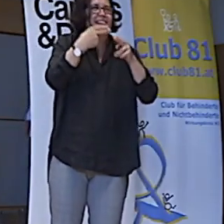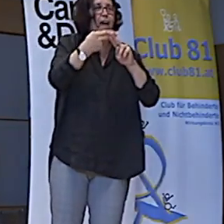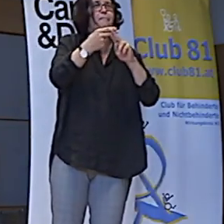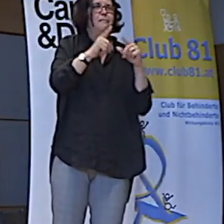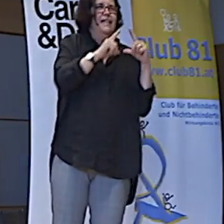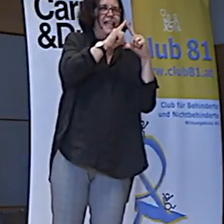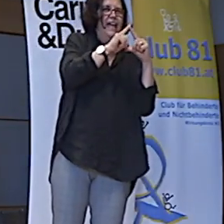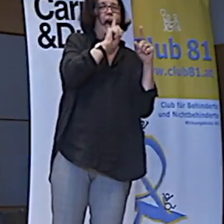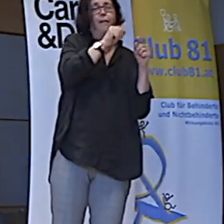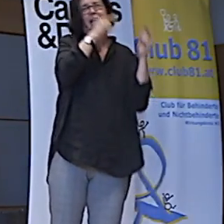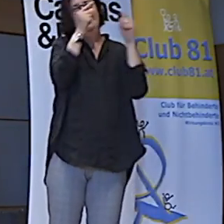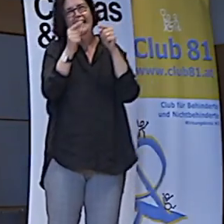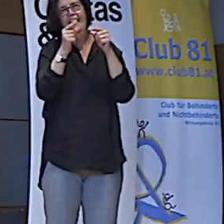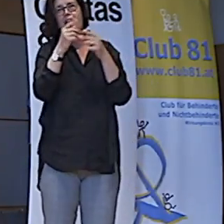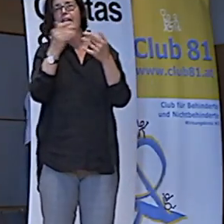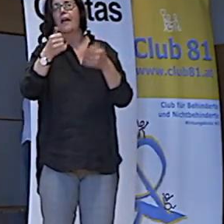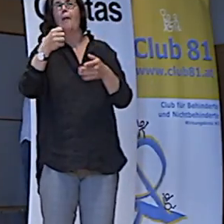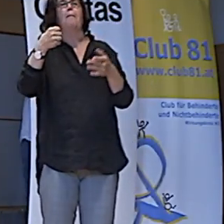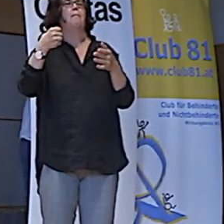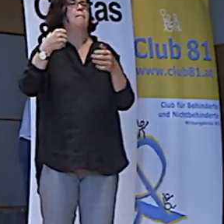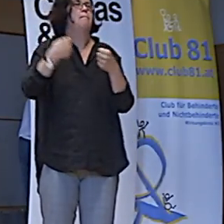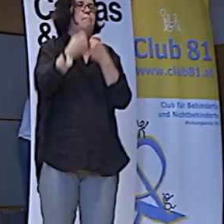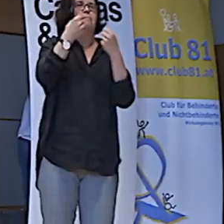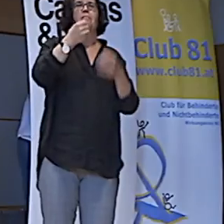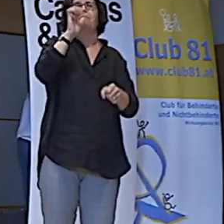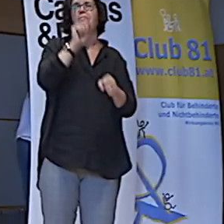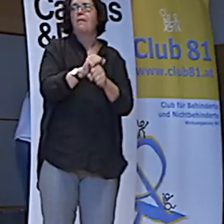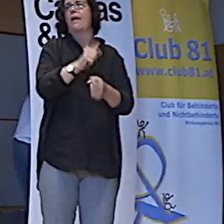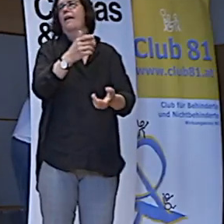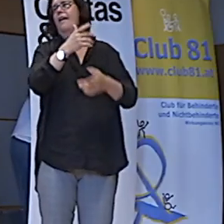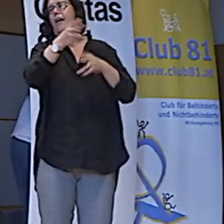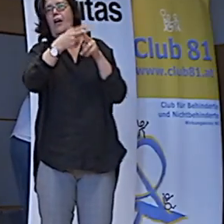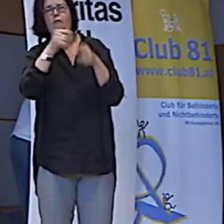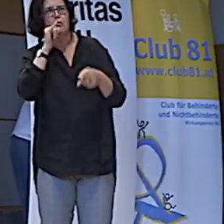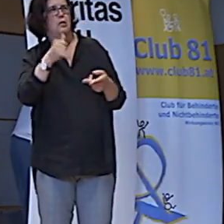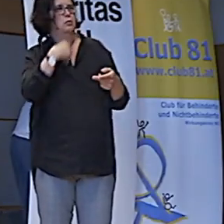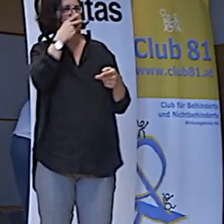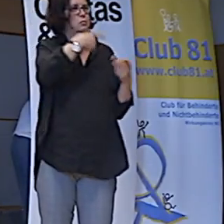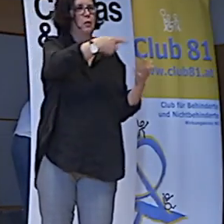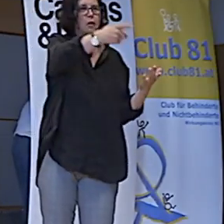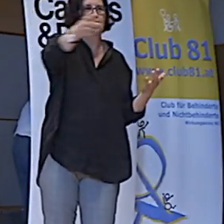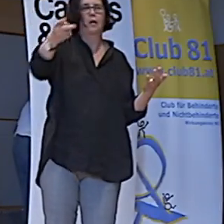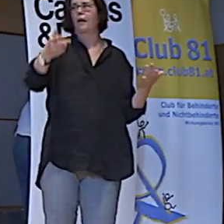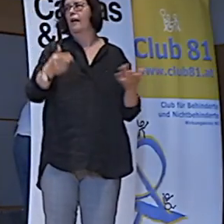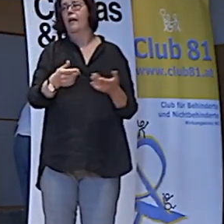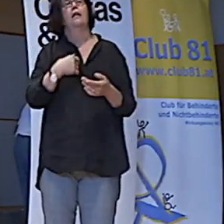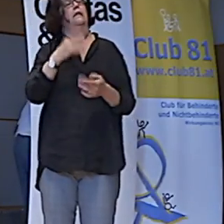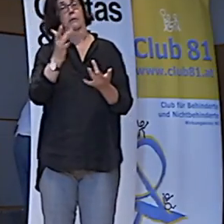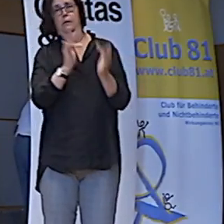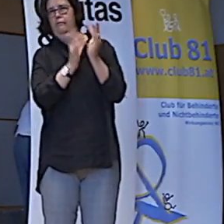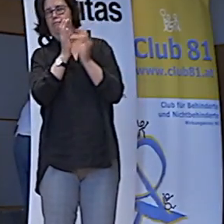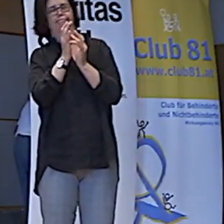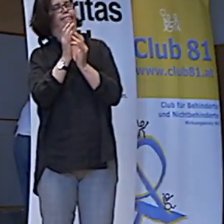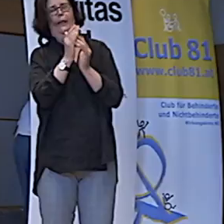der Kirche, aber immerhin seid ihr zum Bier dringen, Kaffee dringen, und ein wenig Spaß haben da, und ich wollte kein Heiland, der irgendwelche